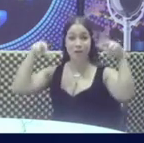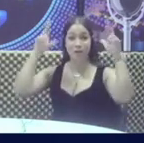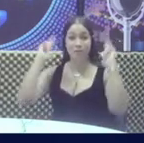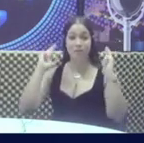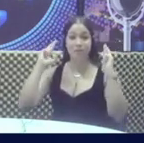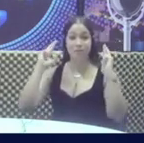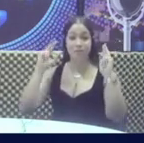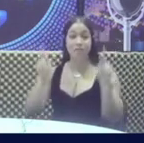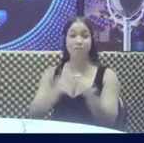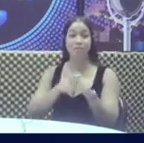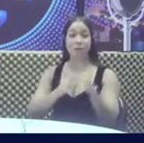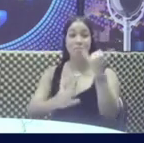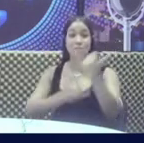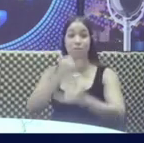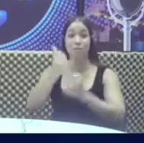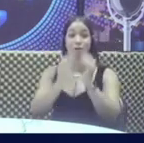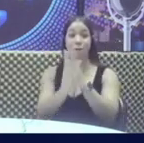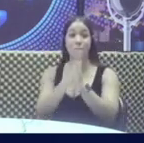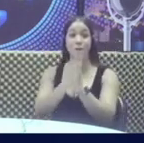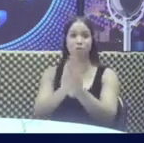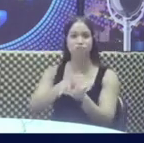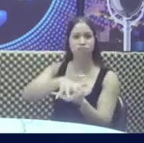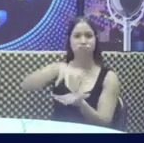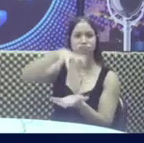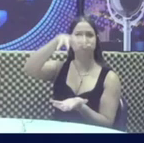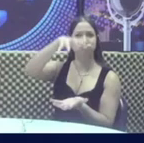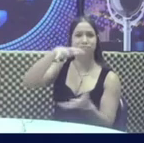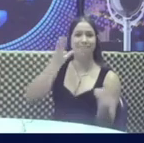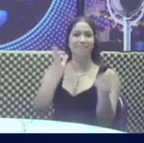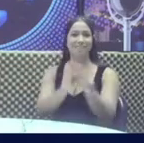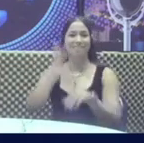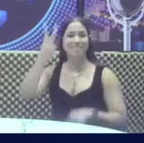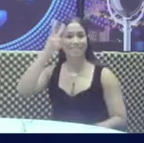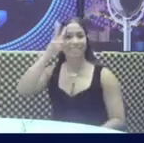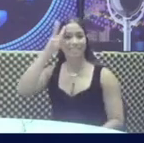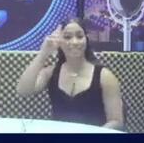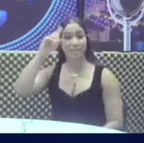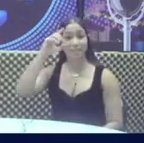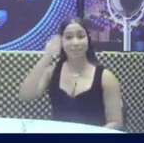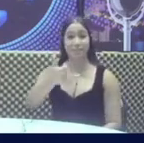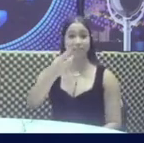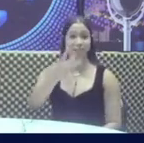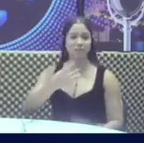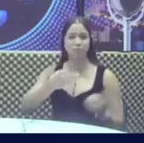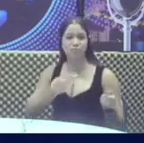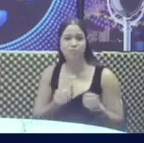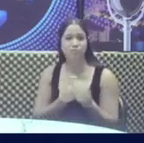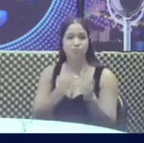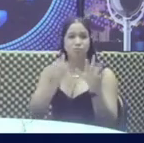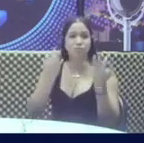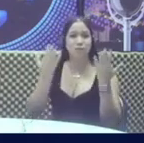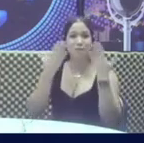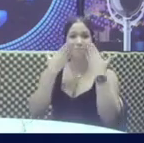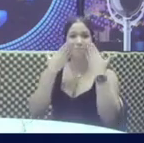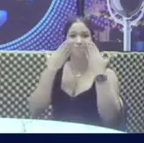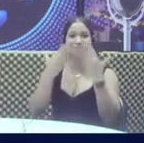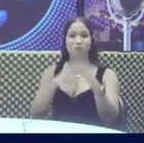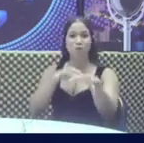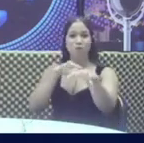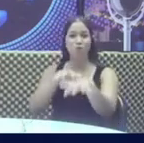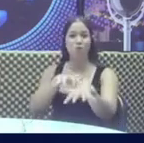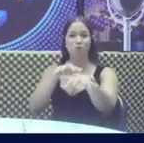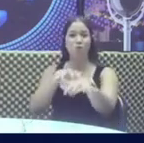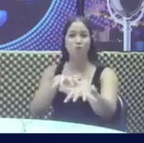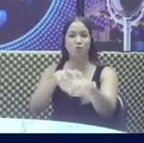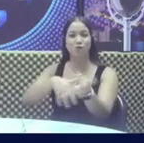Bonecos Gigantes. Os festejos seguem até terça-feira, dia 13, com diversas atrações, incluindo desfile de